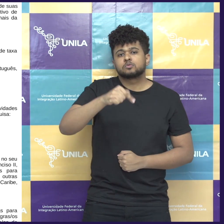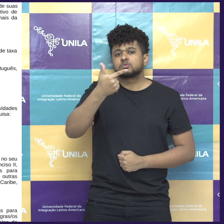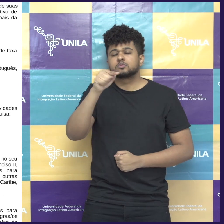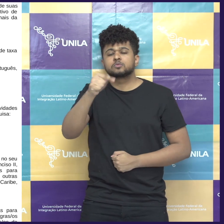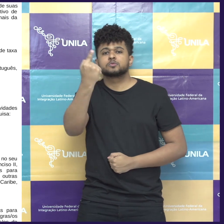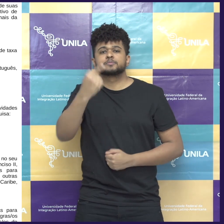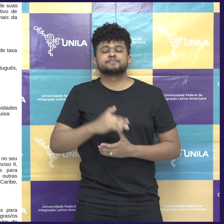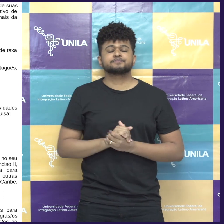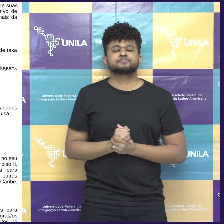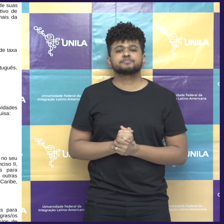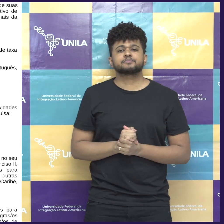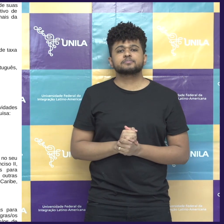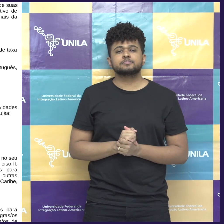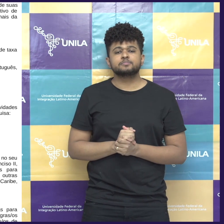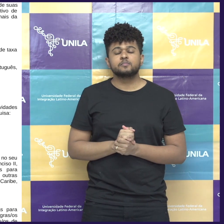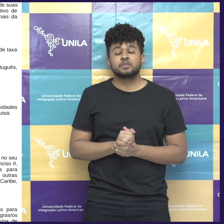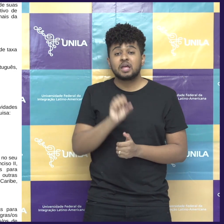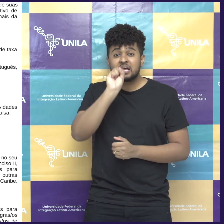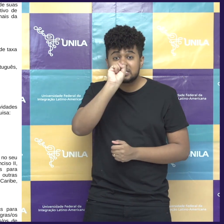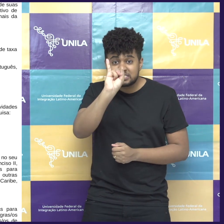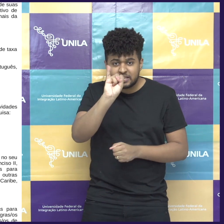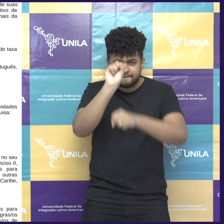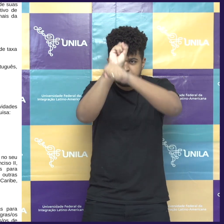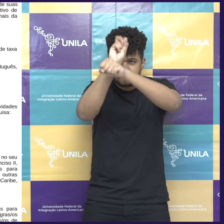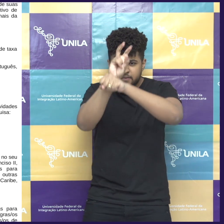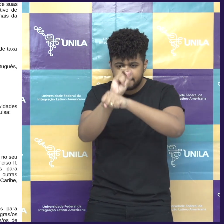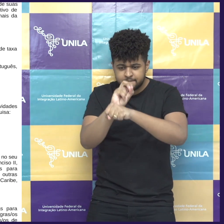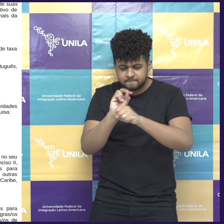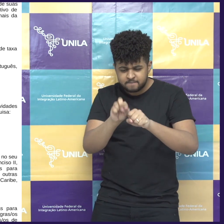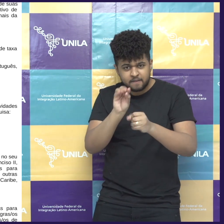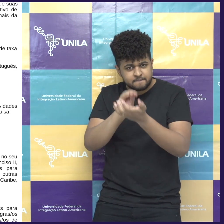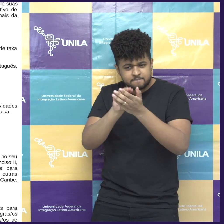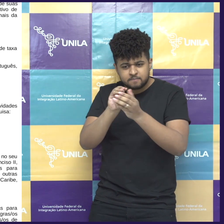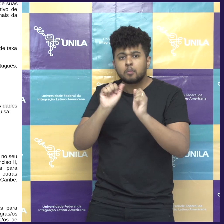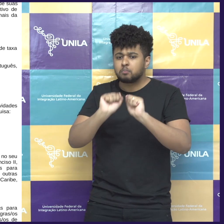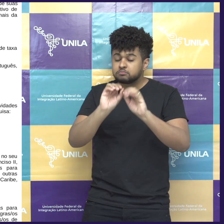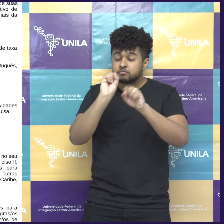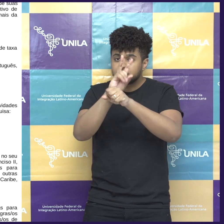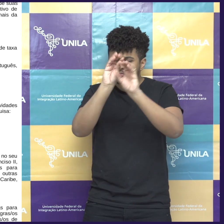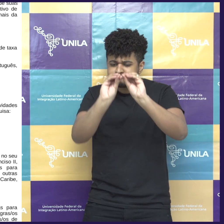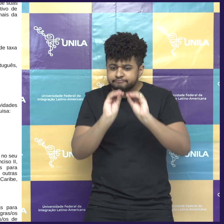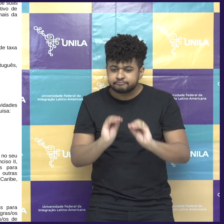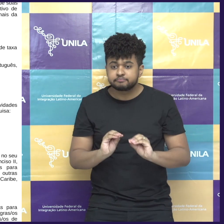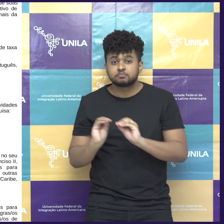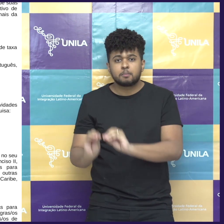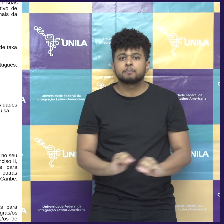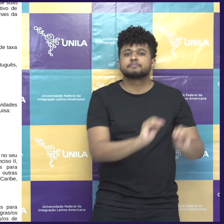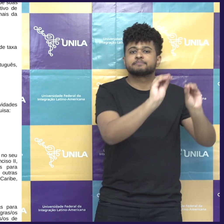2.2.1 Em caso de não preenchimento, as vagas poderão ser remanejadas.